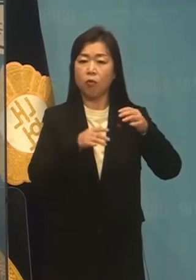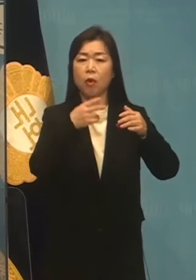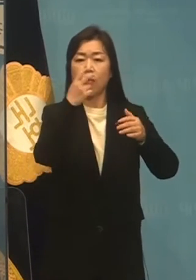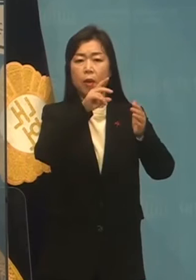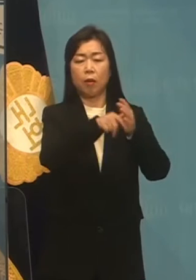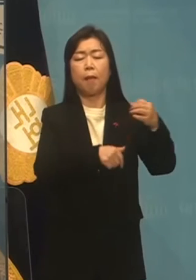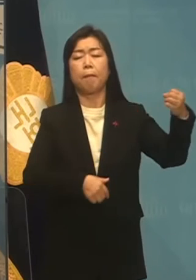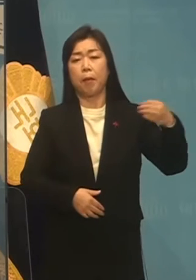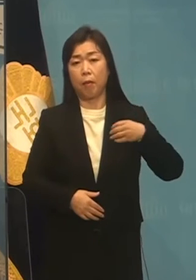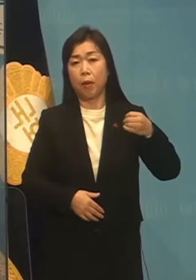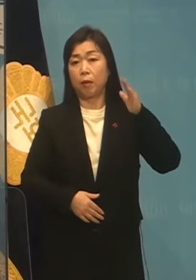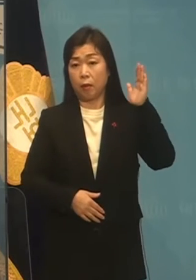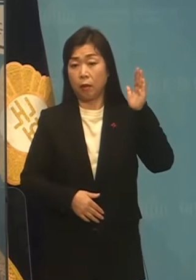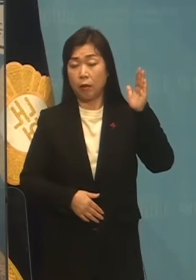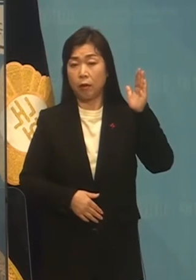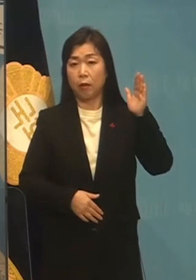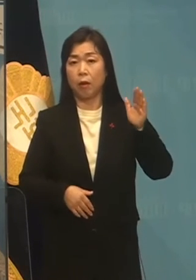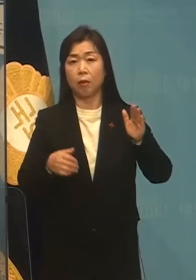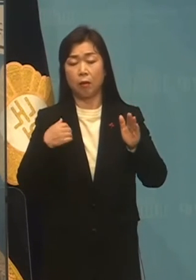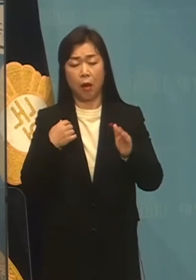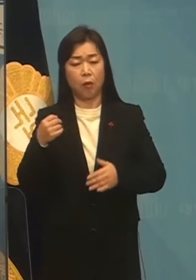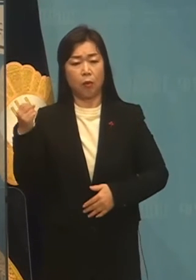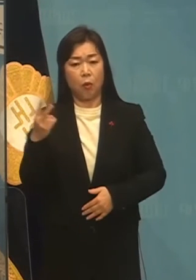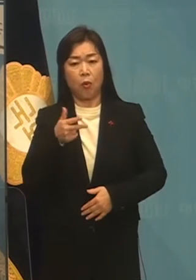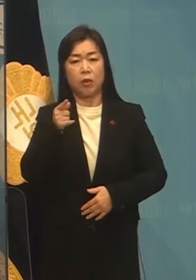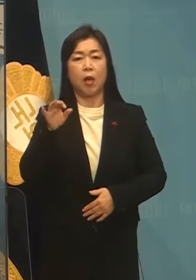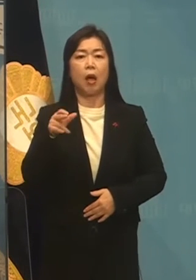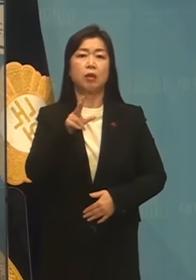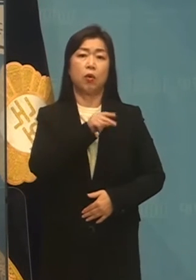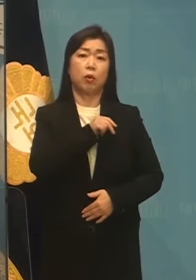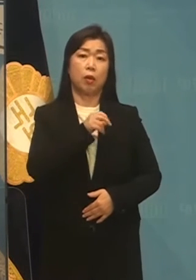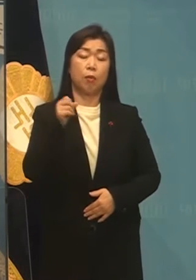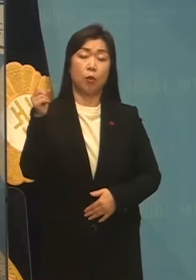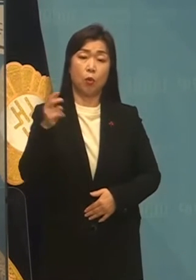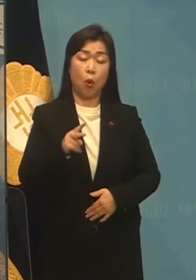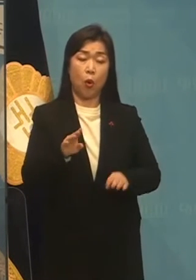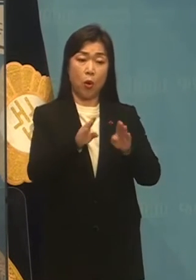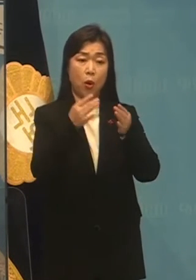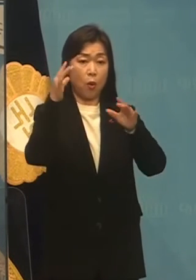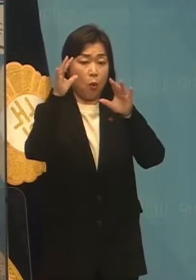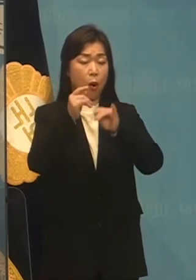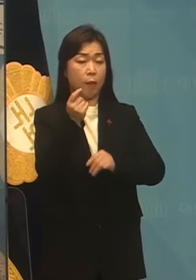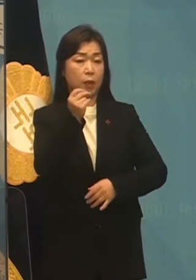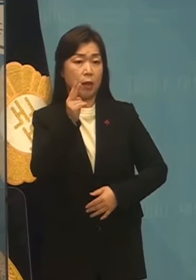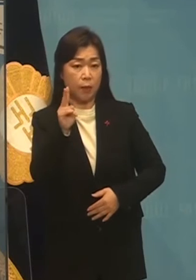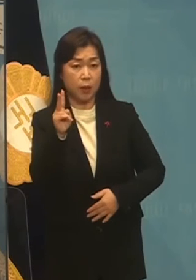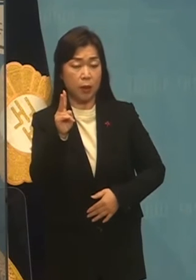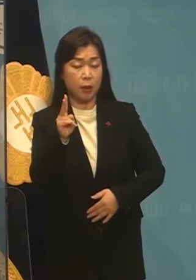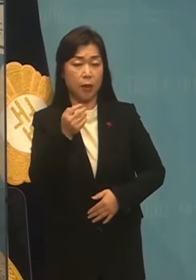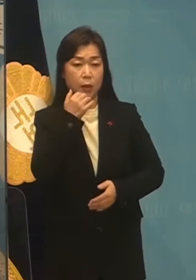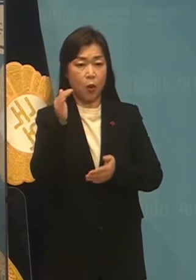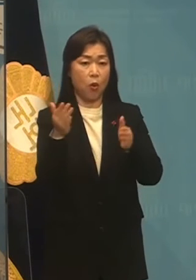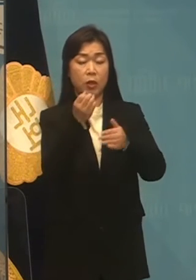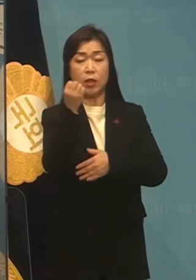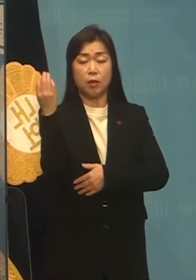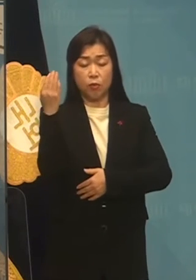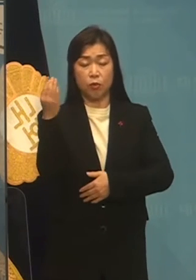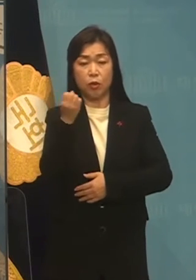국정감사장에서도 했습니다. 저를 비롯한 장경태 의원님 그리고 열린공감 TV